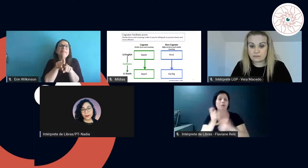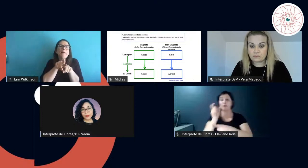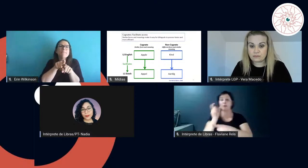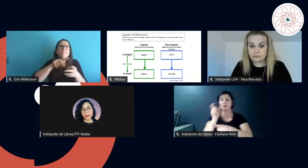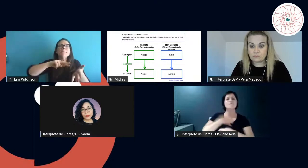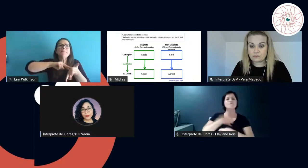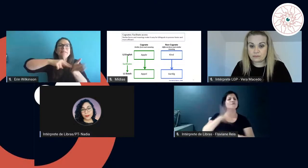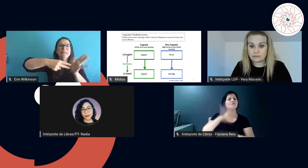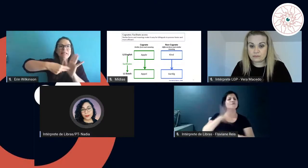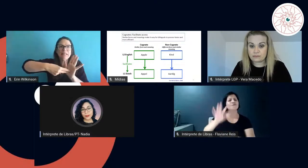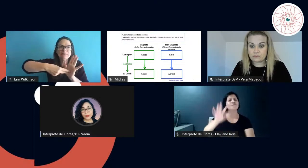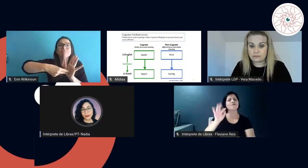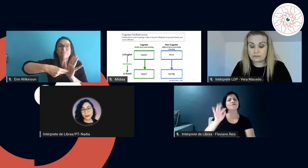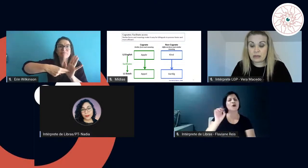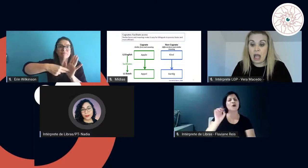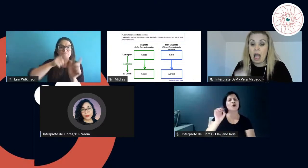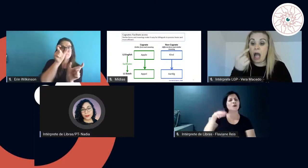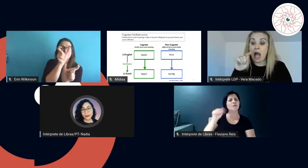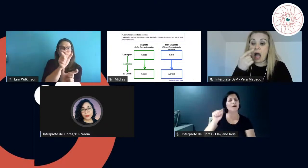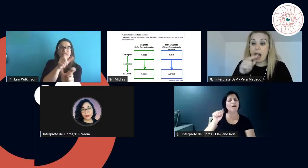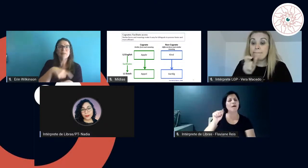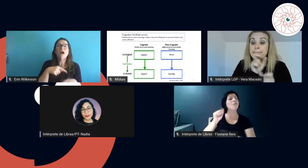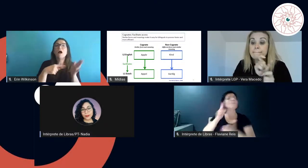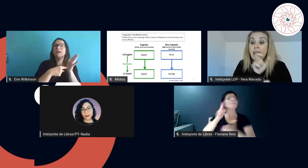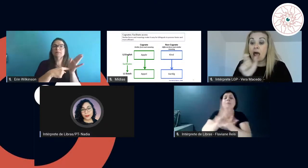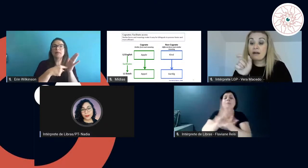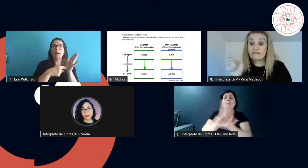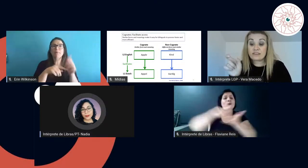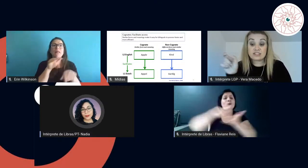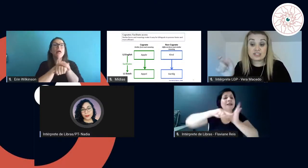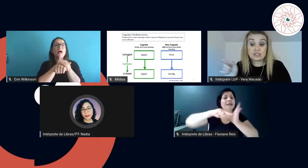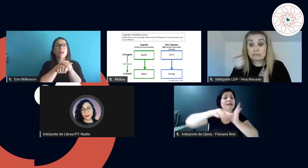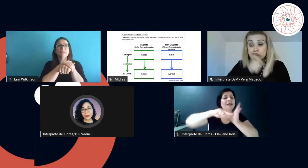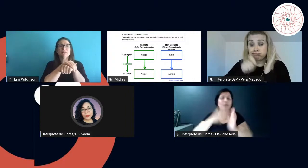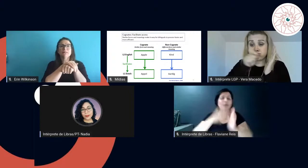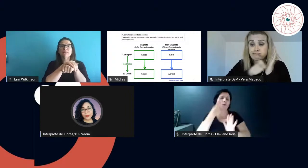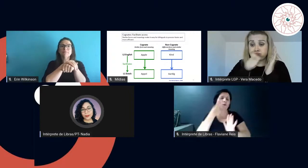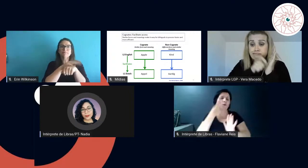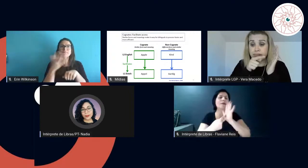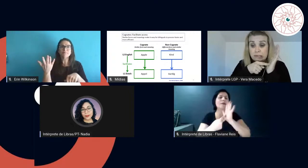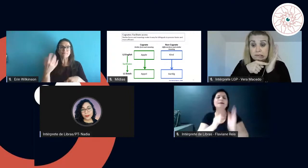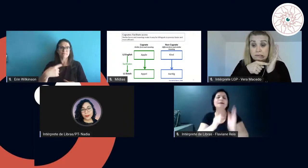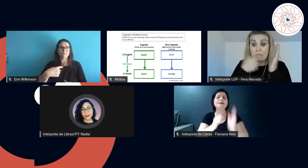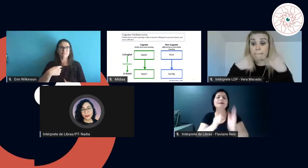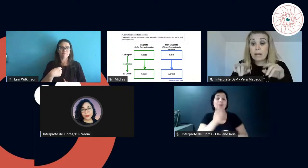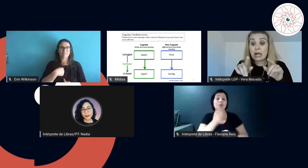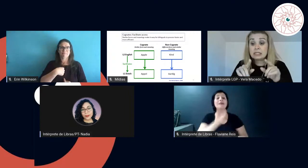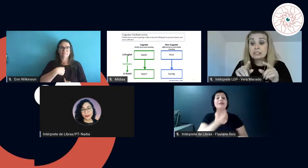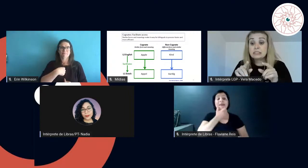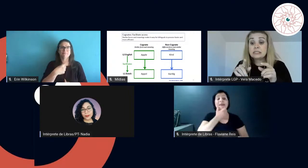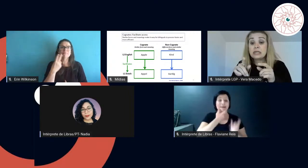termo, né, que tem são palavras com escrita e significados